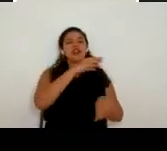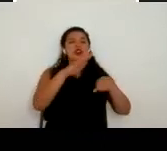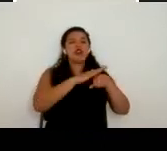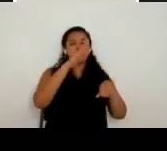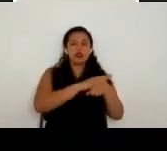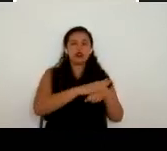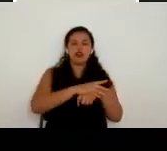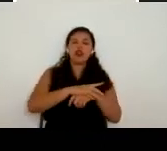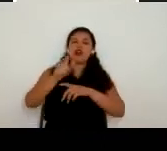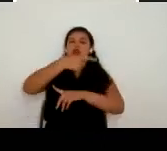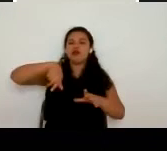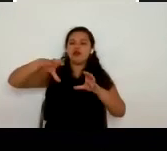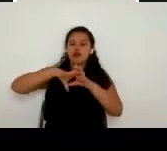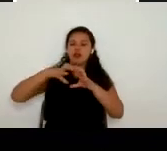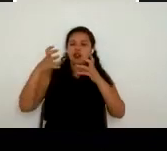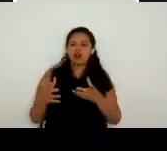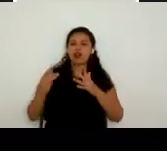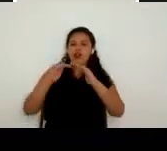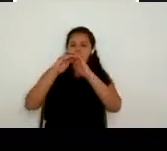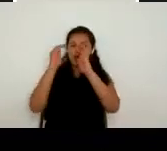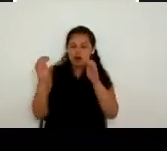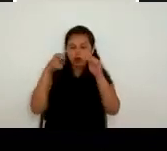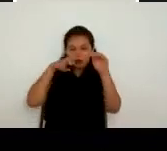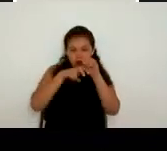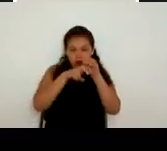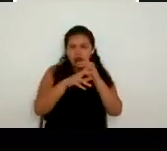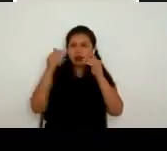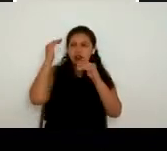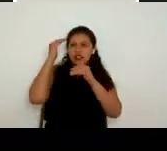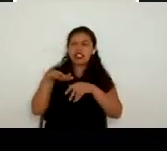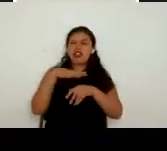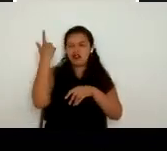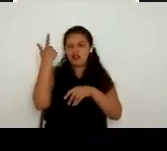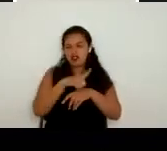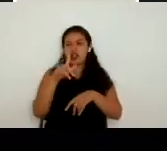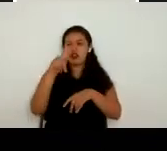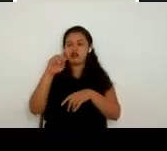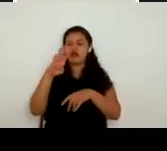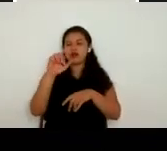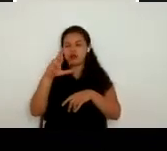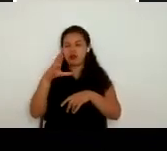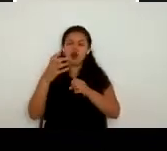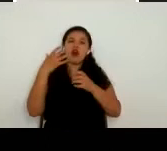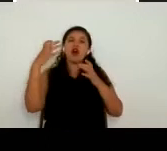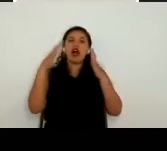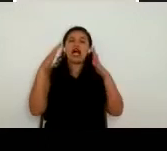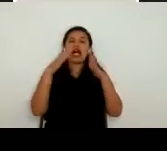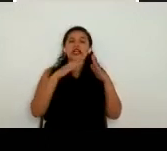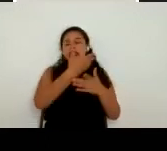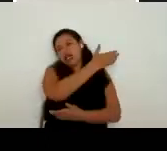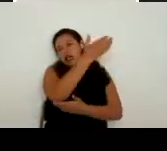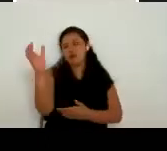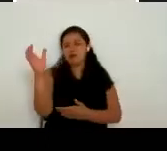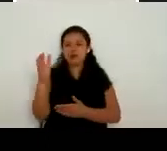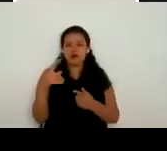redondo una cueva una choza una barraca un tugurio o una casa rural en el grupo 2